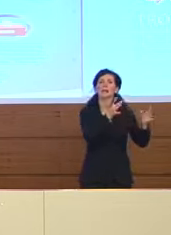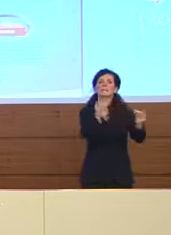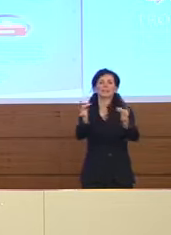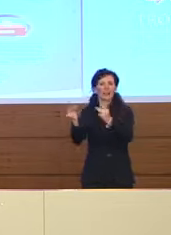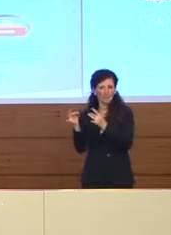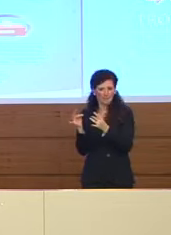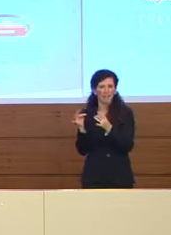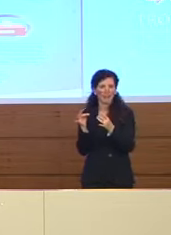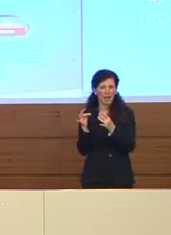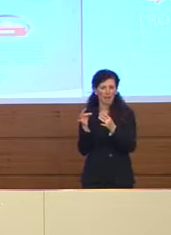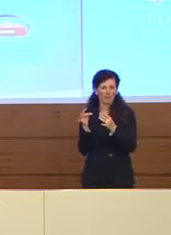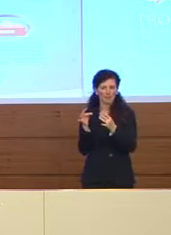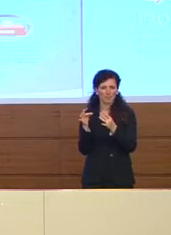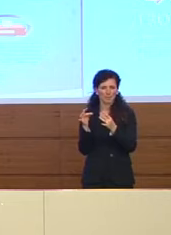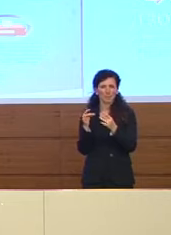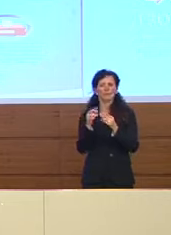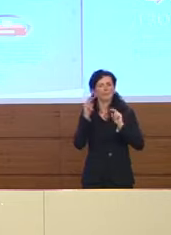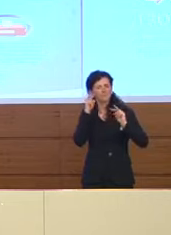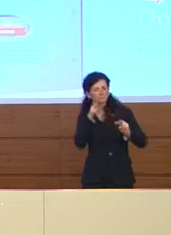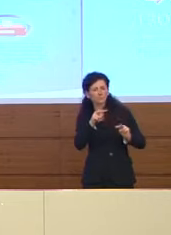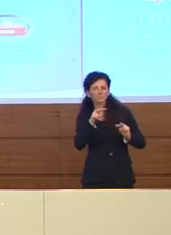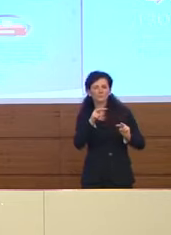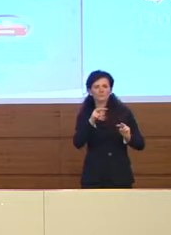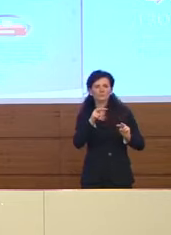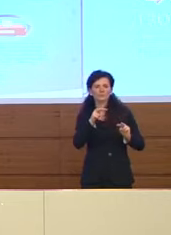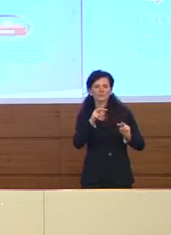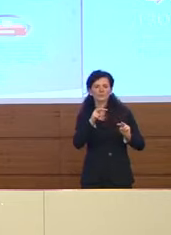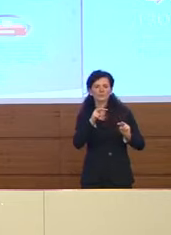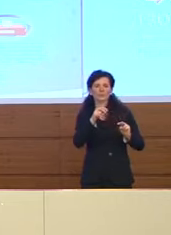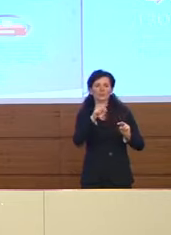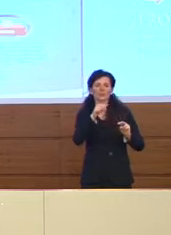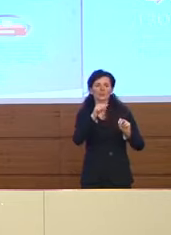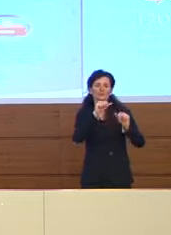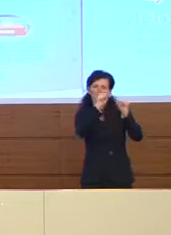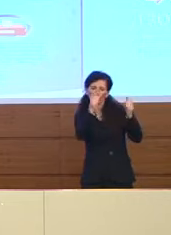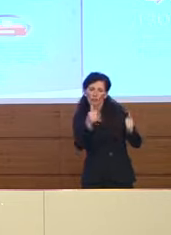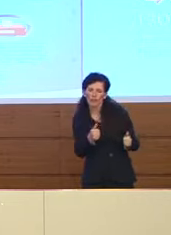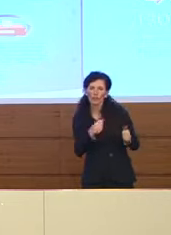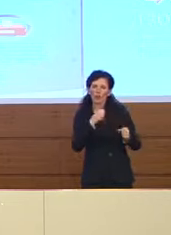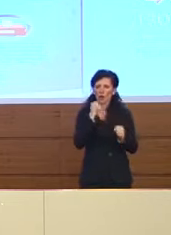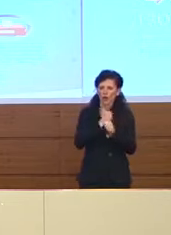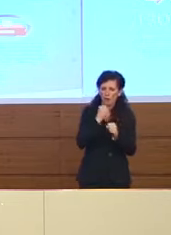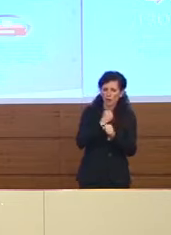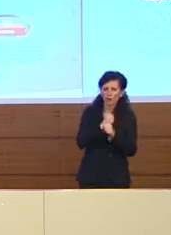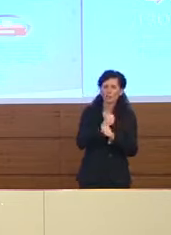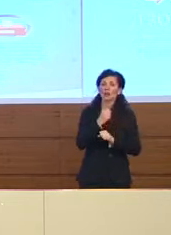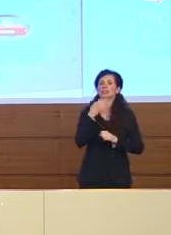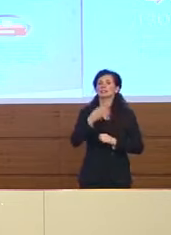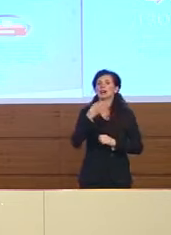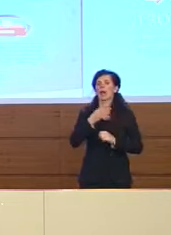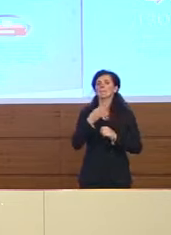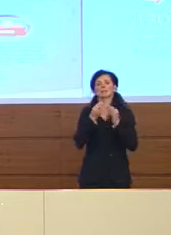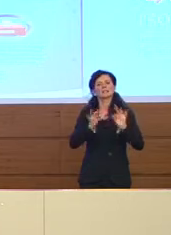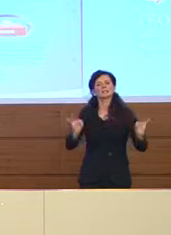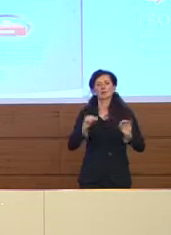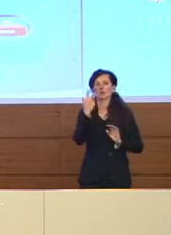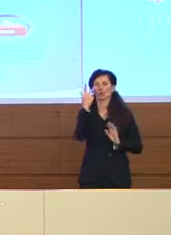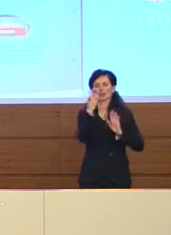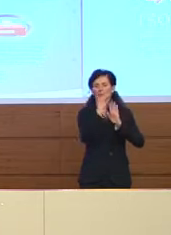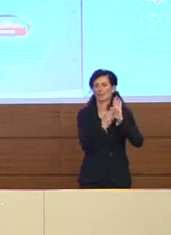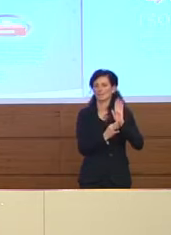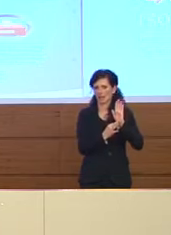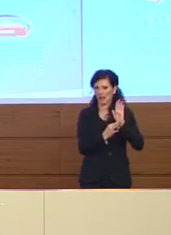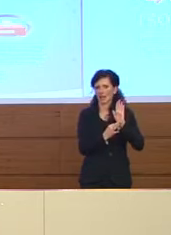i profili lavorativi in particolare con i tre parametri che il